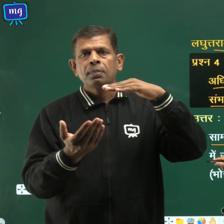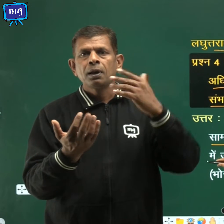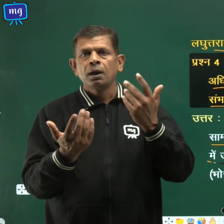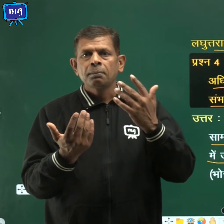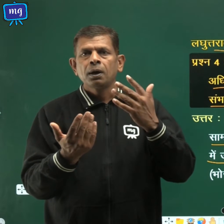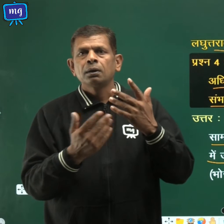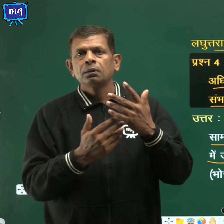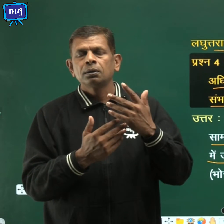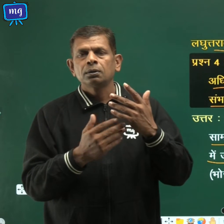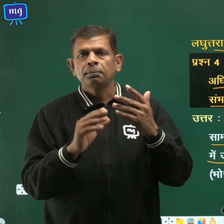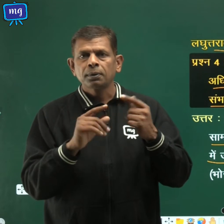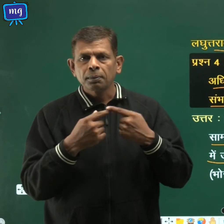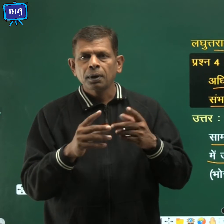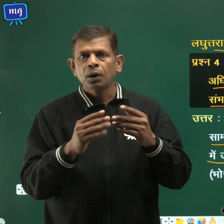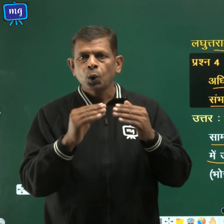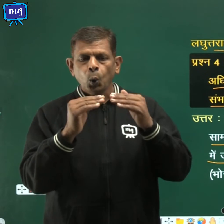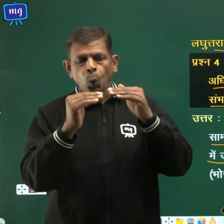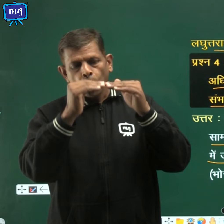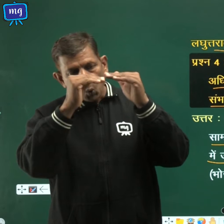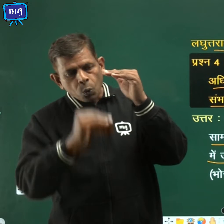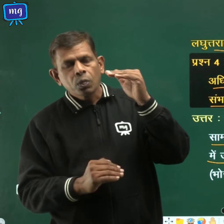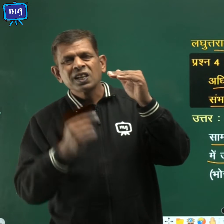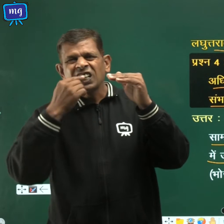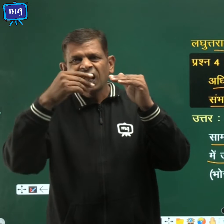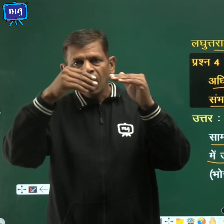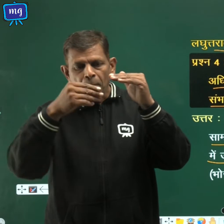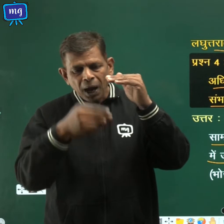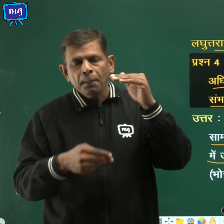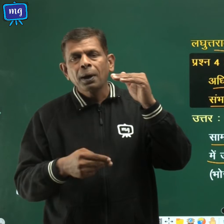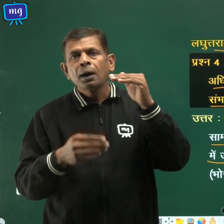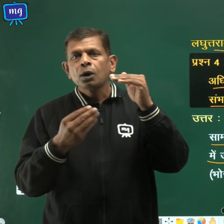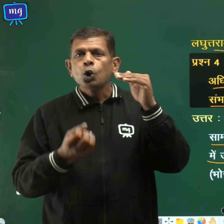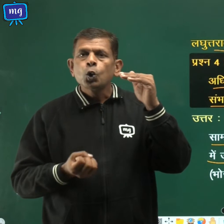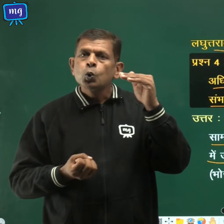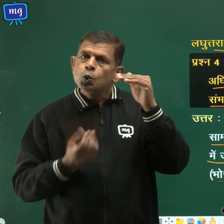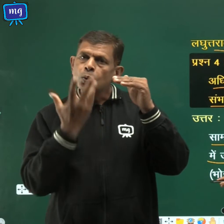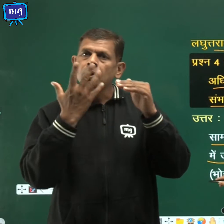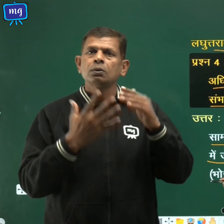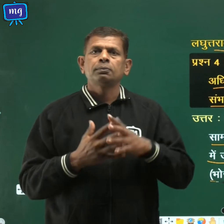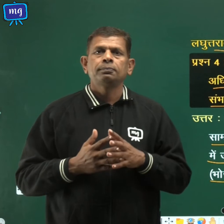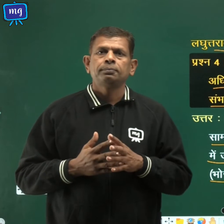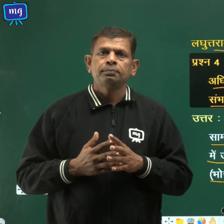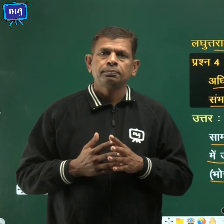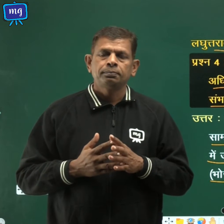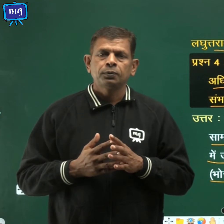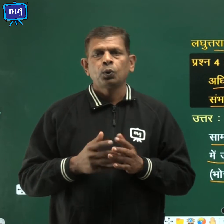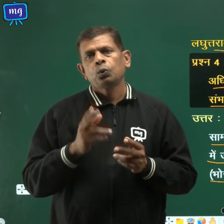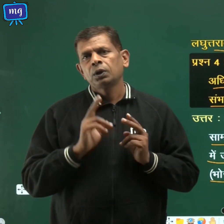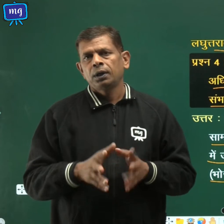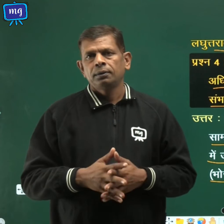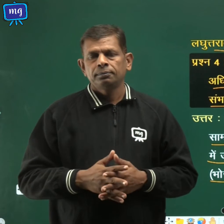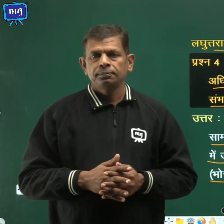में, जबकि न्यूनतम तापमान प्रातः भोर में होता